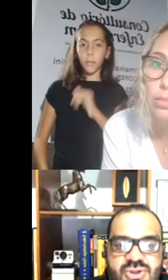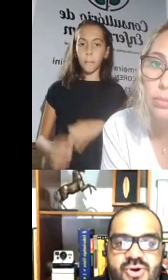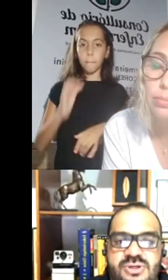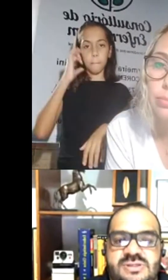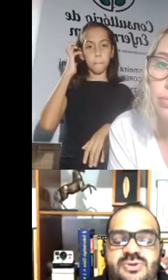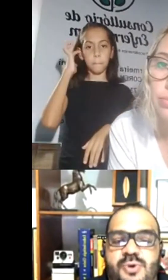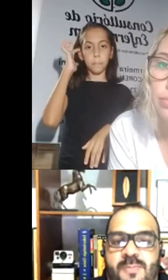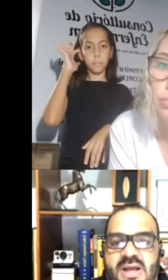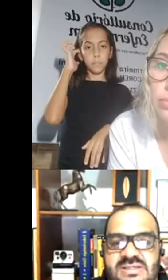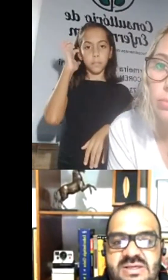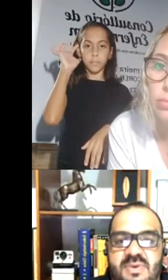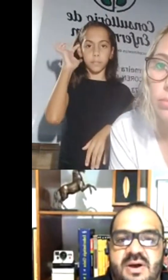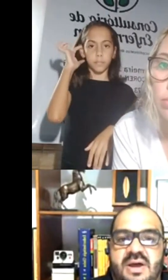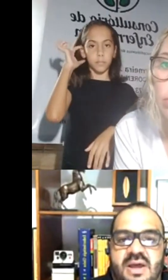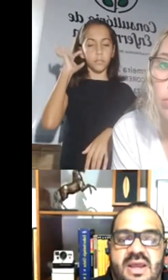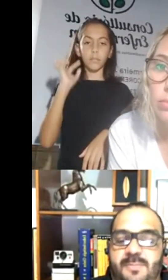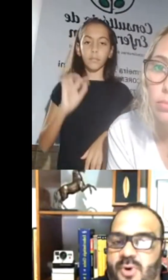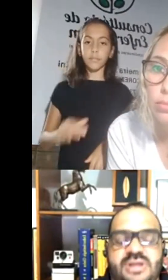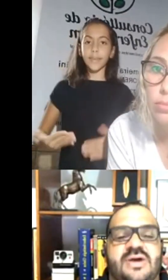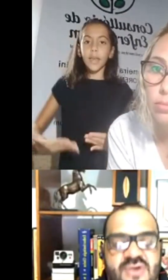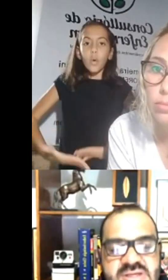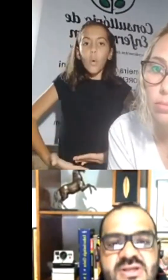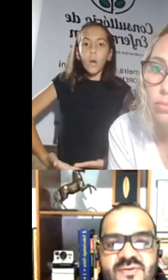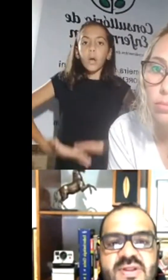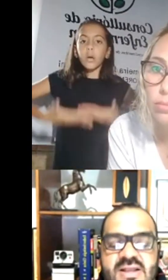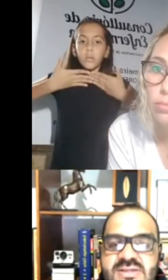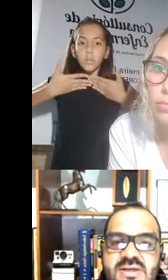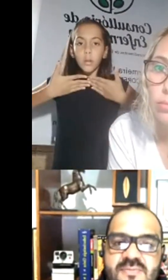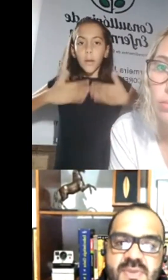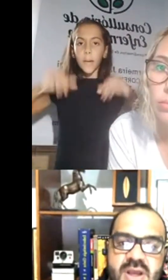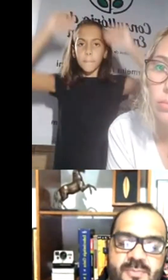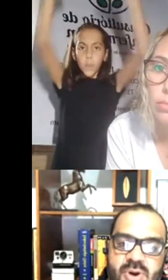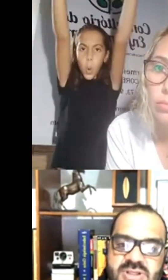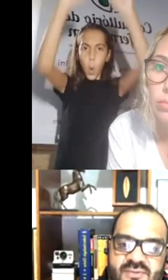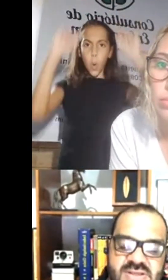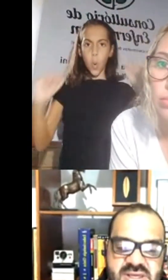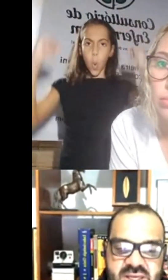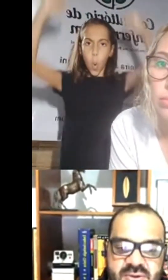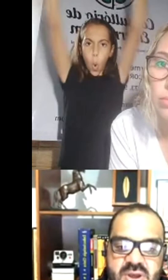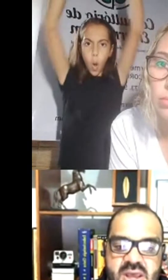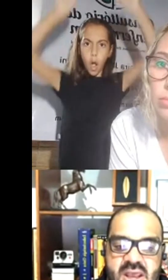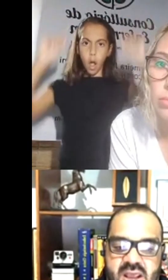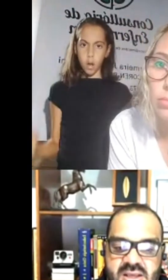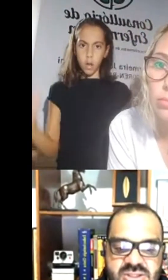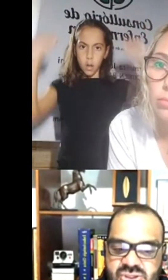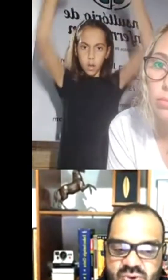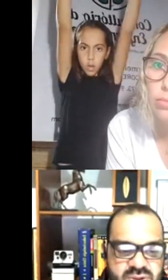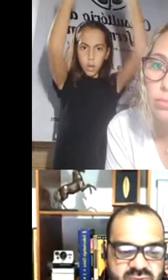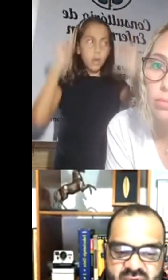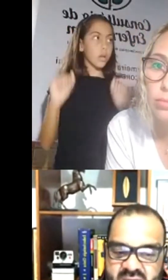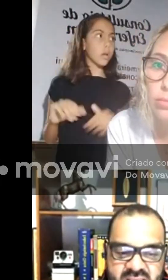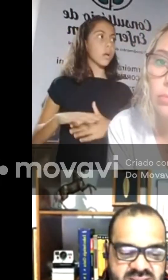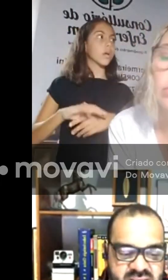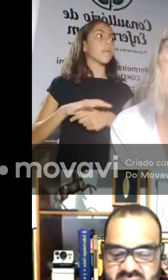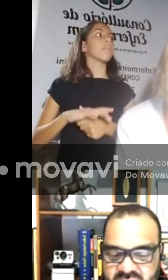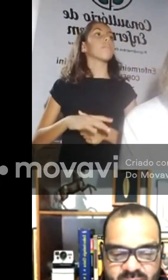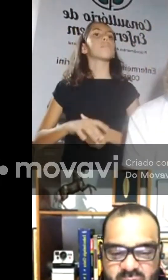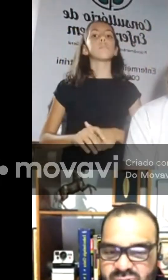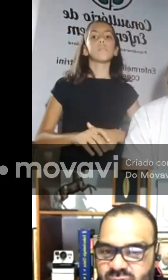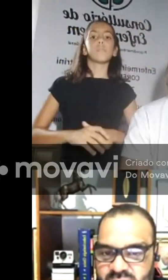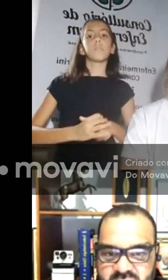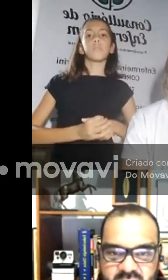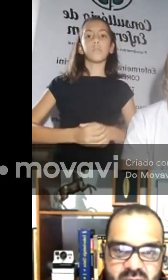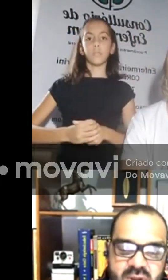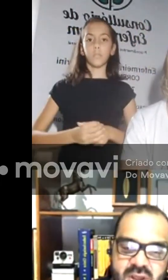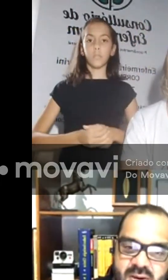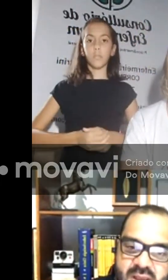parte de cintura para cima. Ele pode estar fazendo atividade, sim. Ele pode estar fazendo. Existe hoje várias, aí,